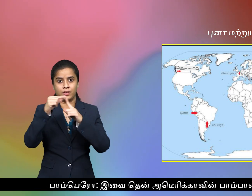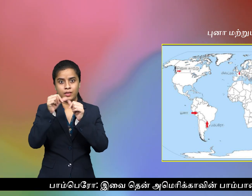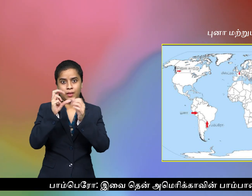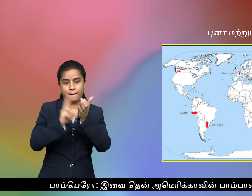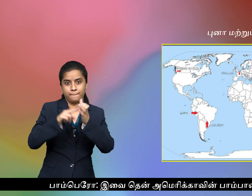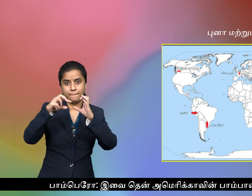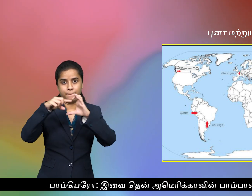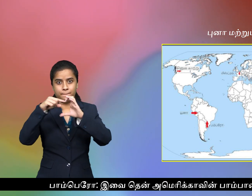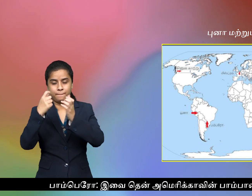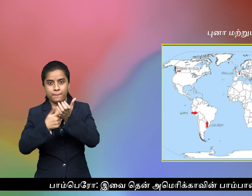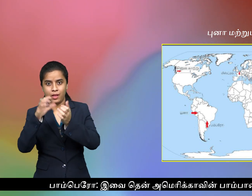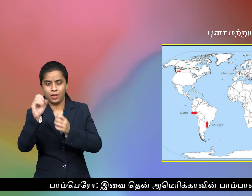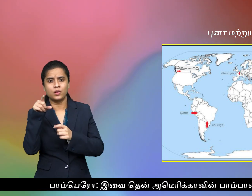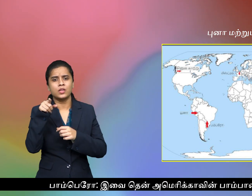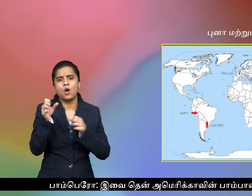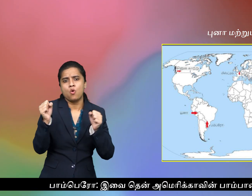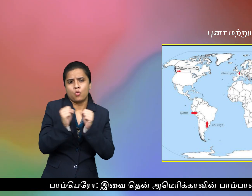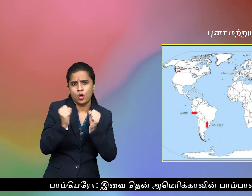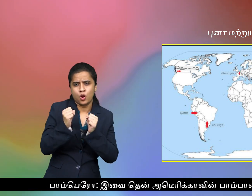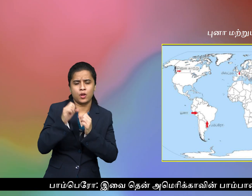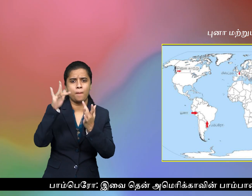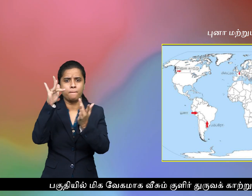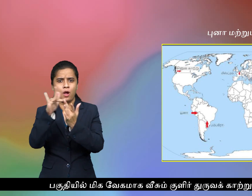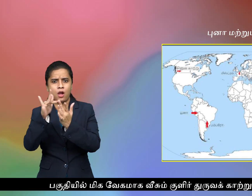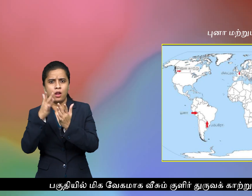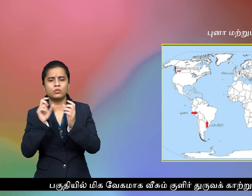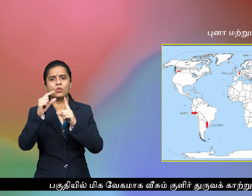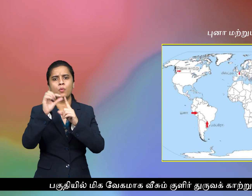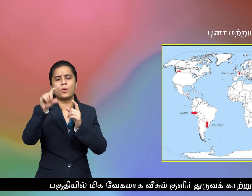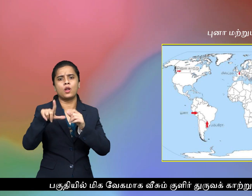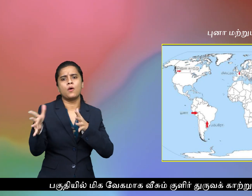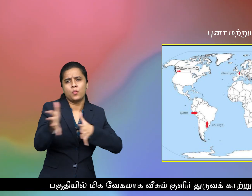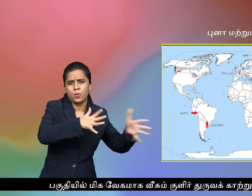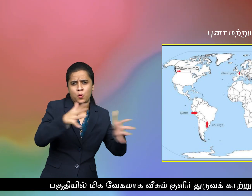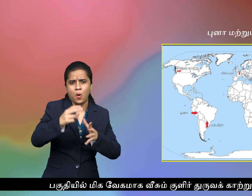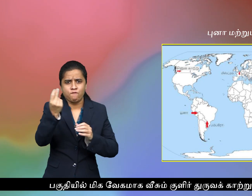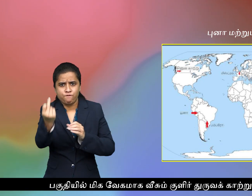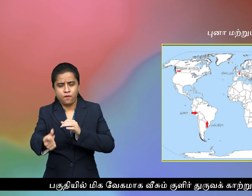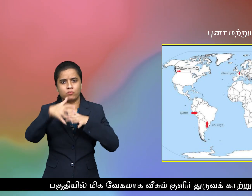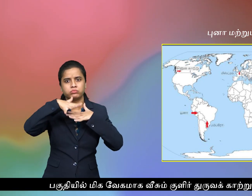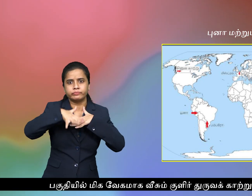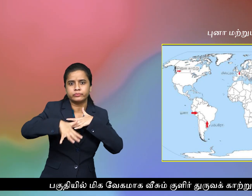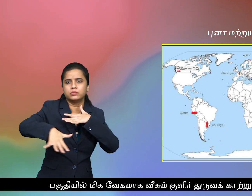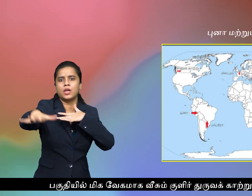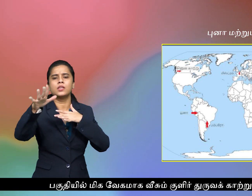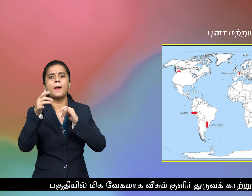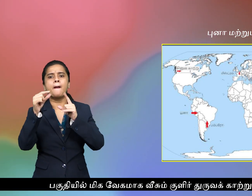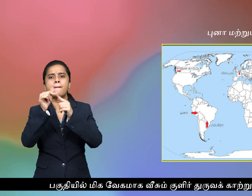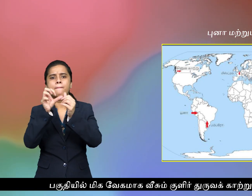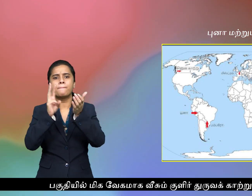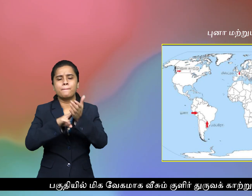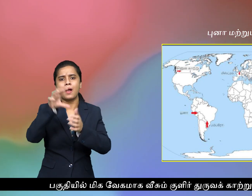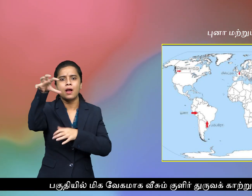பாம்பெரா. இவை தென் அமெரிக்காவின் பாம்பாஸ் பகுதியில் மிக வேகமாக வீசும் குளிர்துருவ